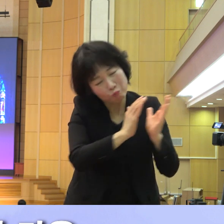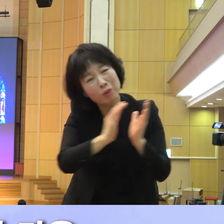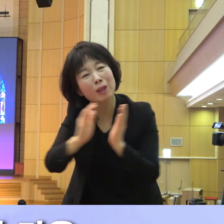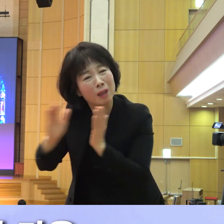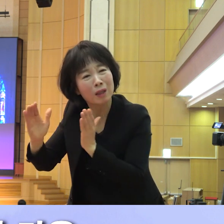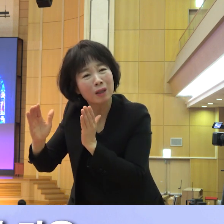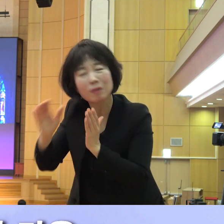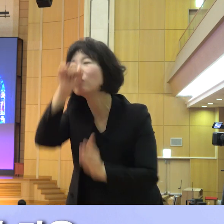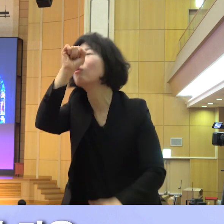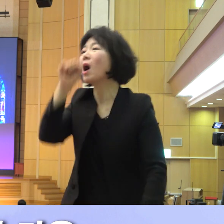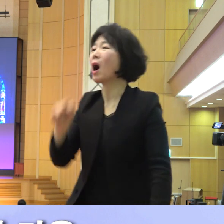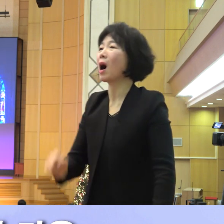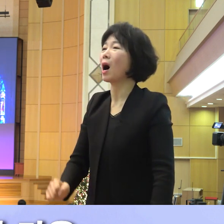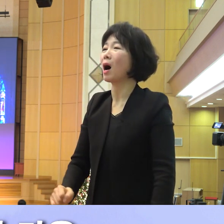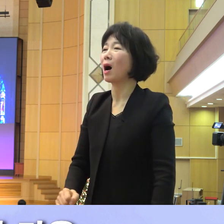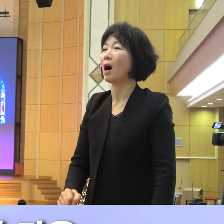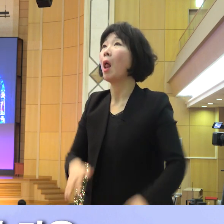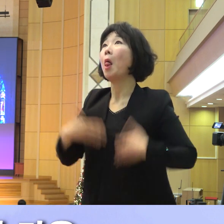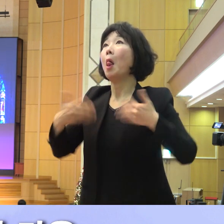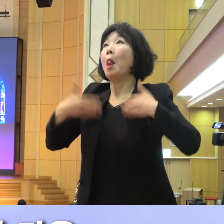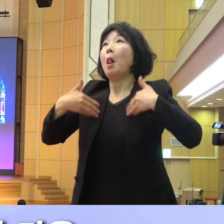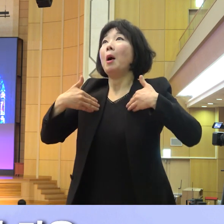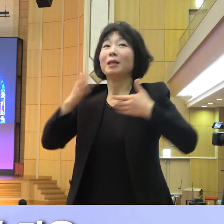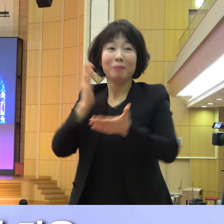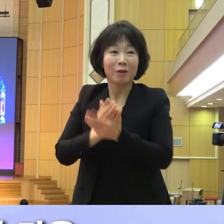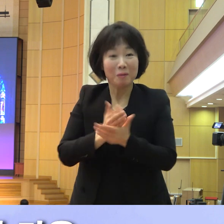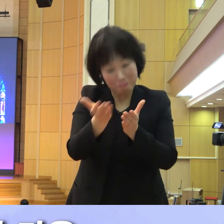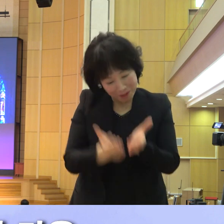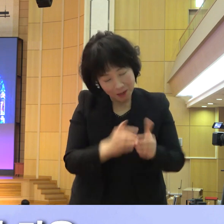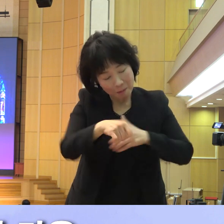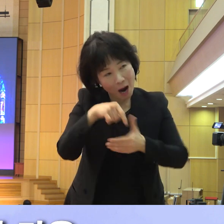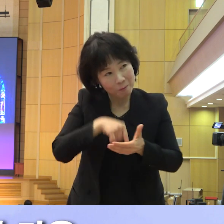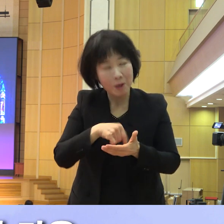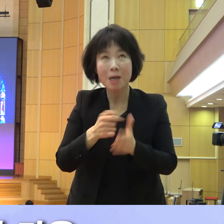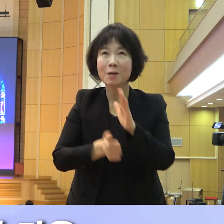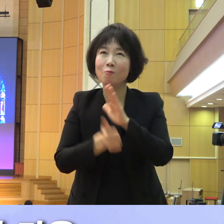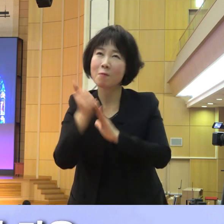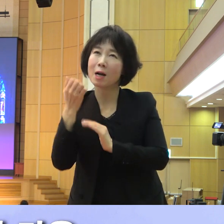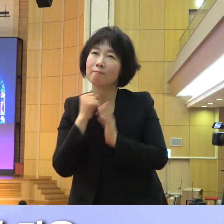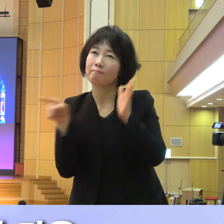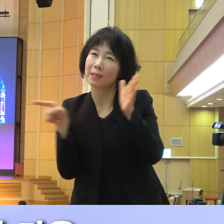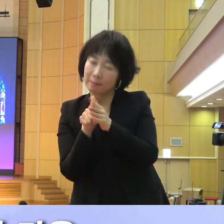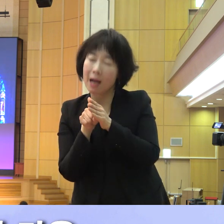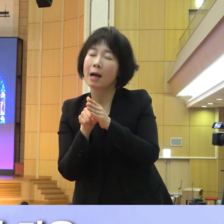연보답다고 했는데, 여러분 마음속에서 믿음으로 소망으로